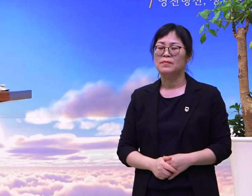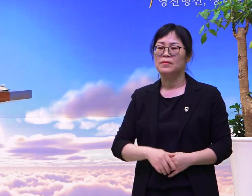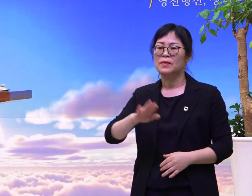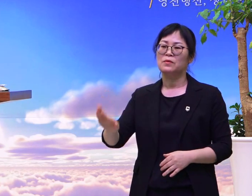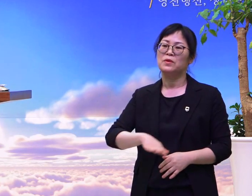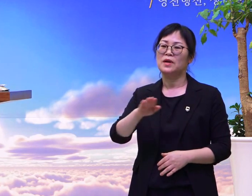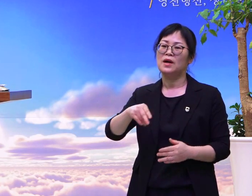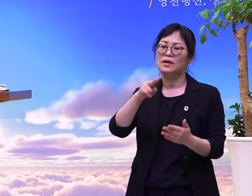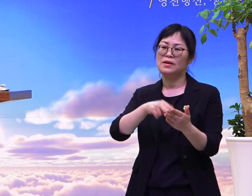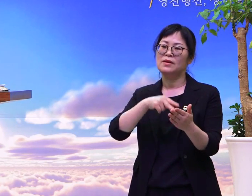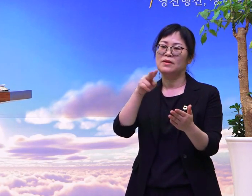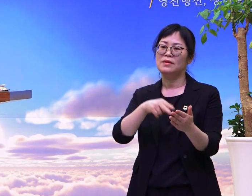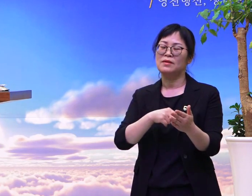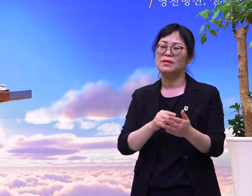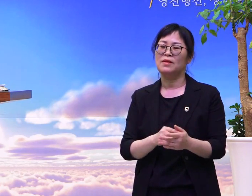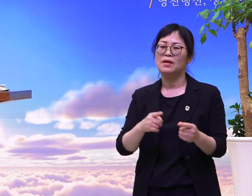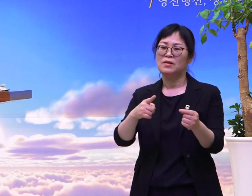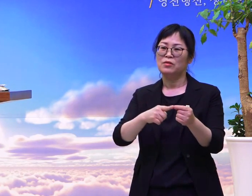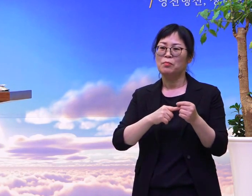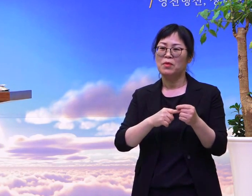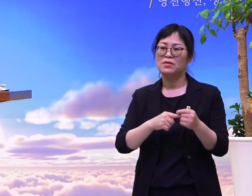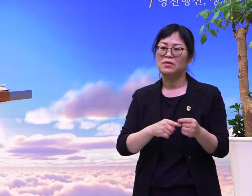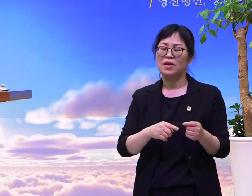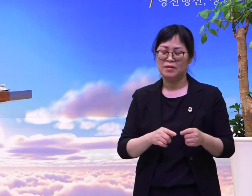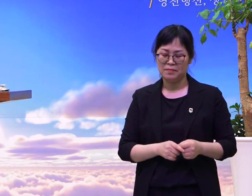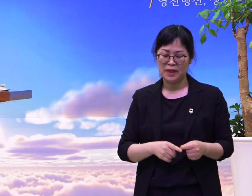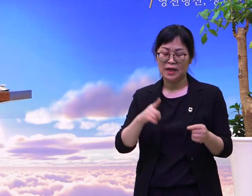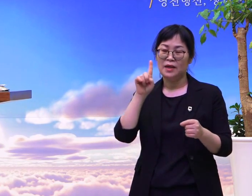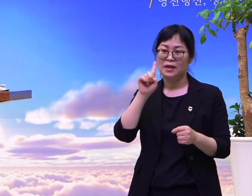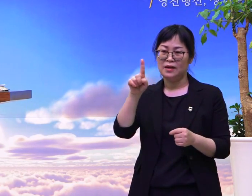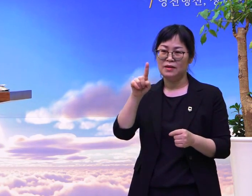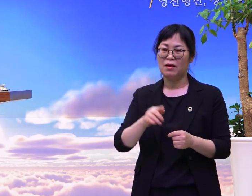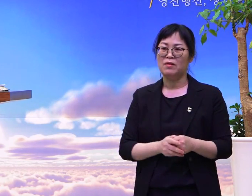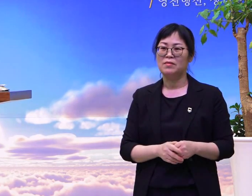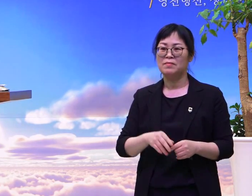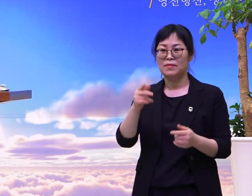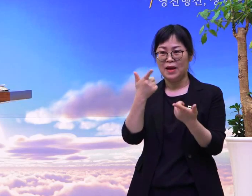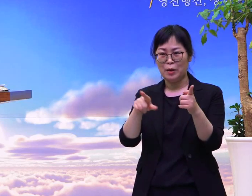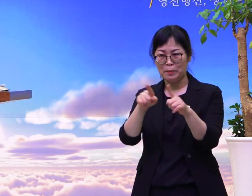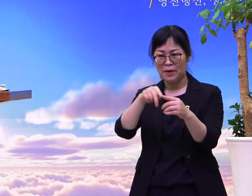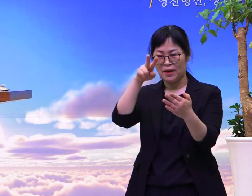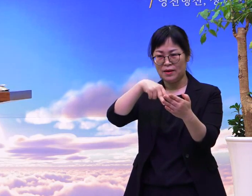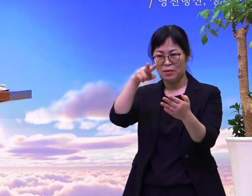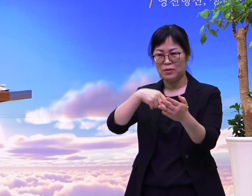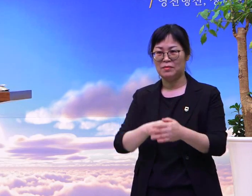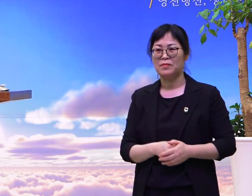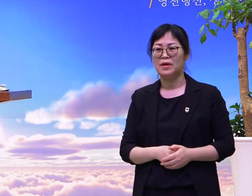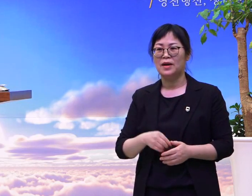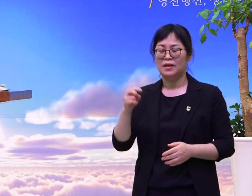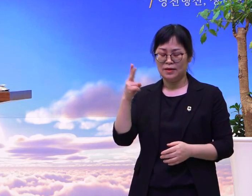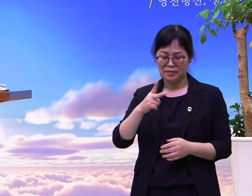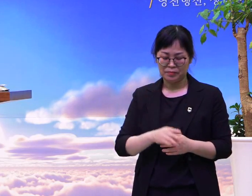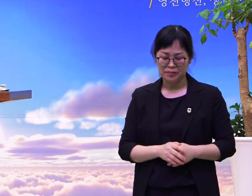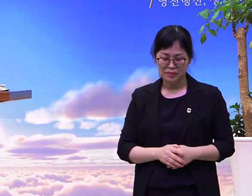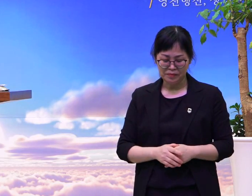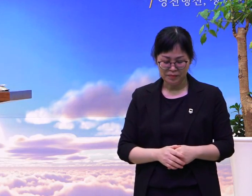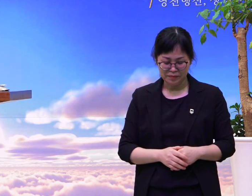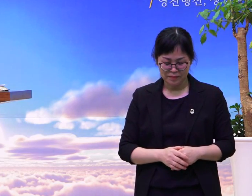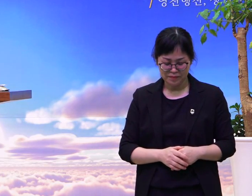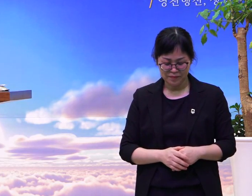우리가 읽은 첫 번째 본문 첫 절이 1절인데요. 우리 1절의 말씀을 한번 다시 읽어보겠습니다. 호세아의 음성을